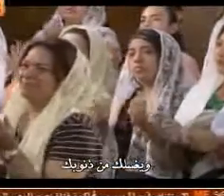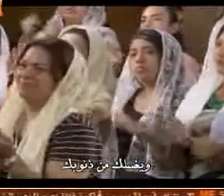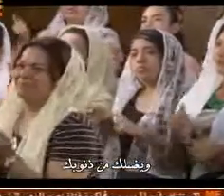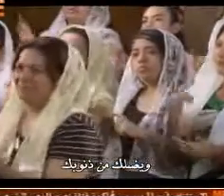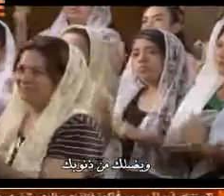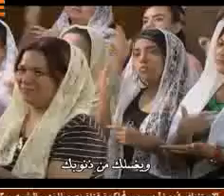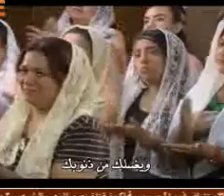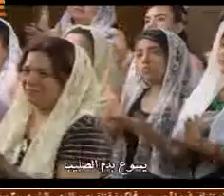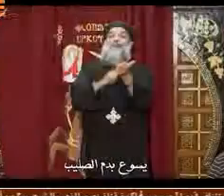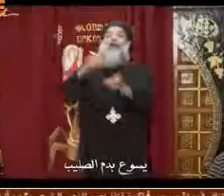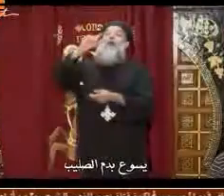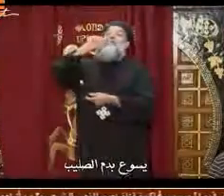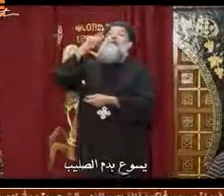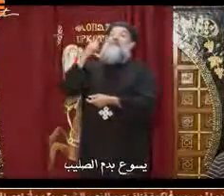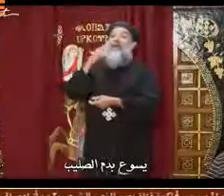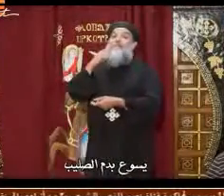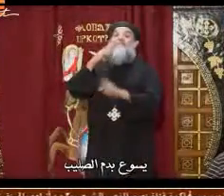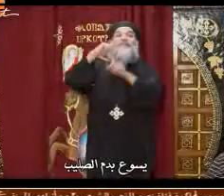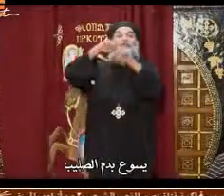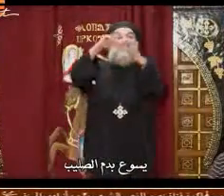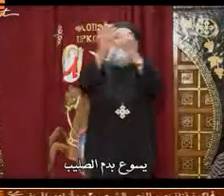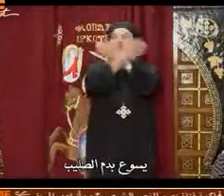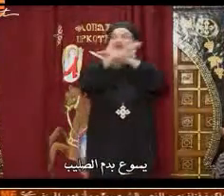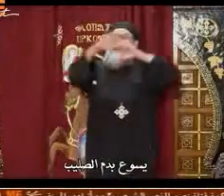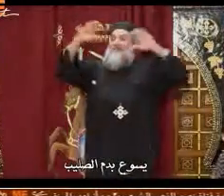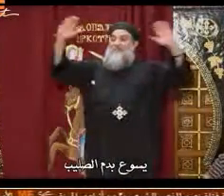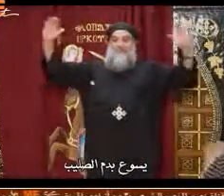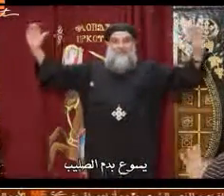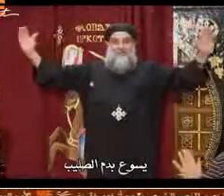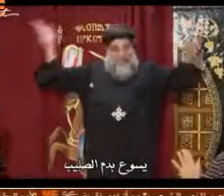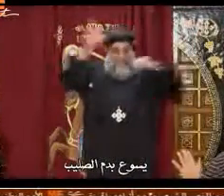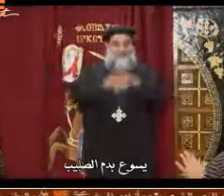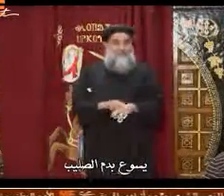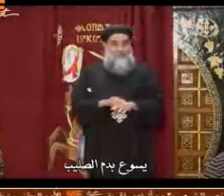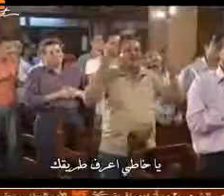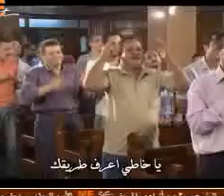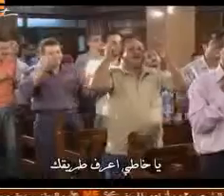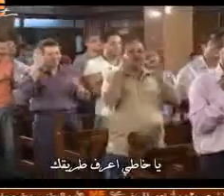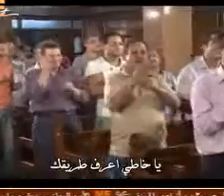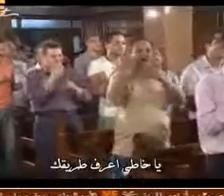ذنوبك يسوع بدم الصليب. تاني، يا